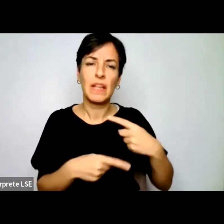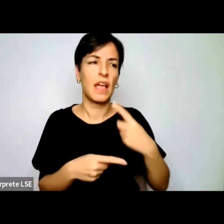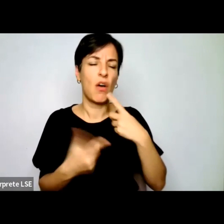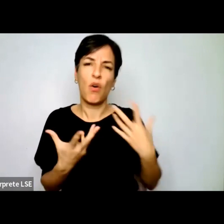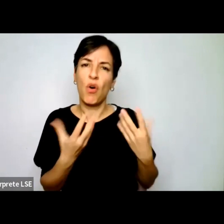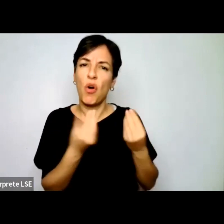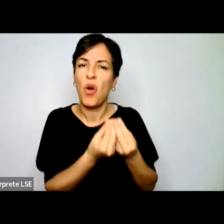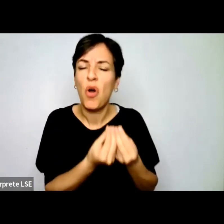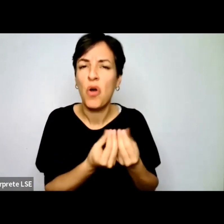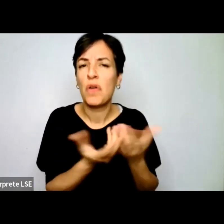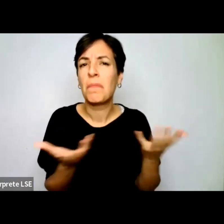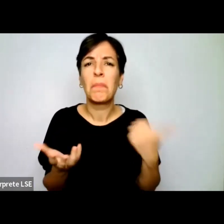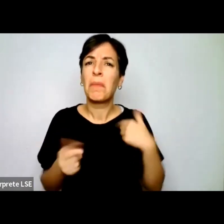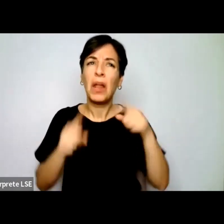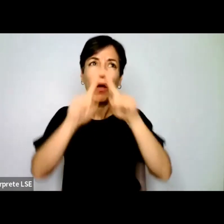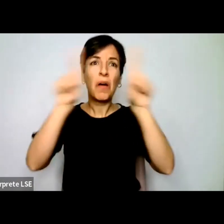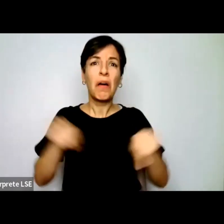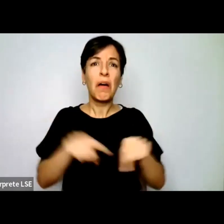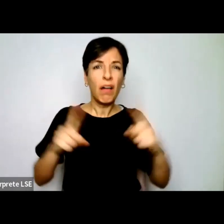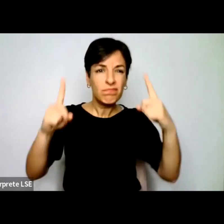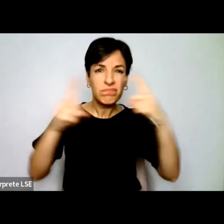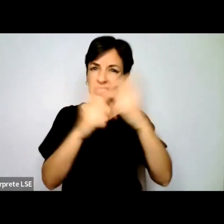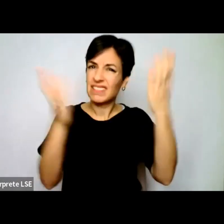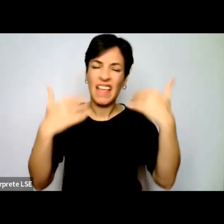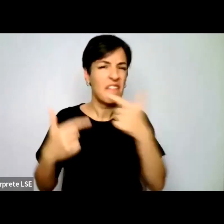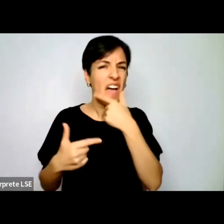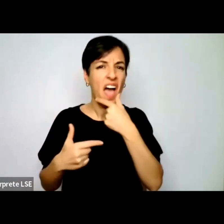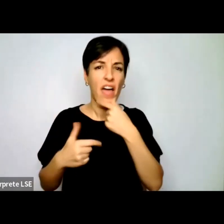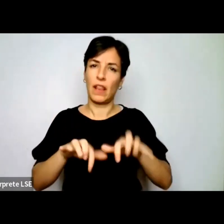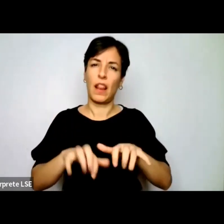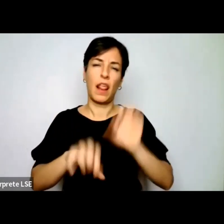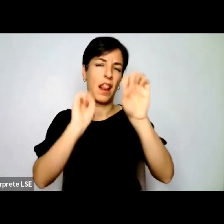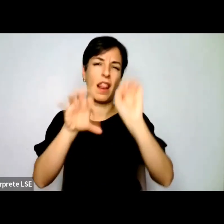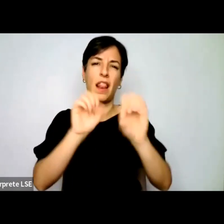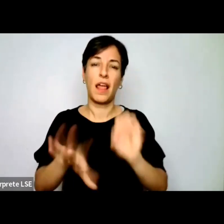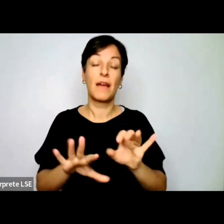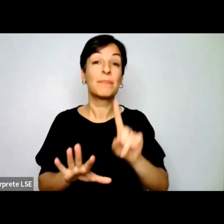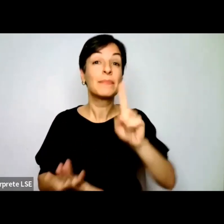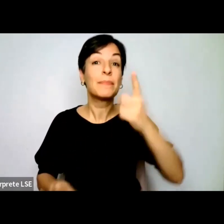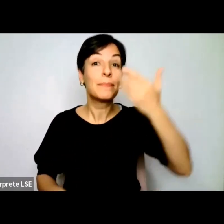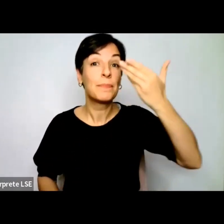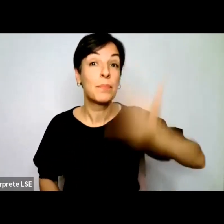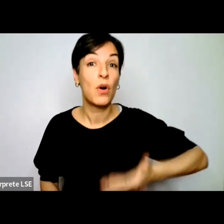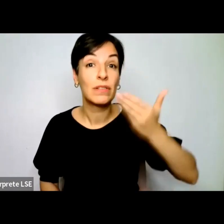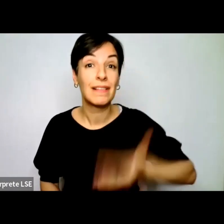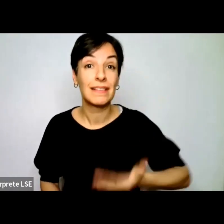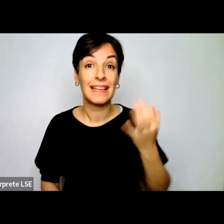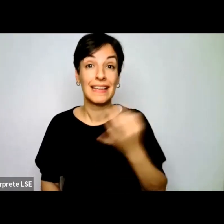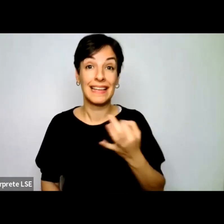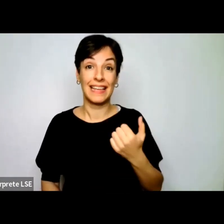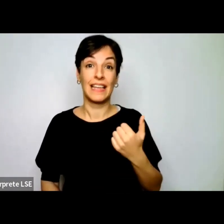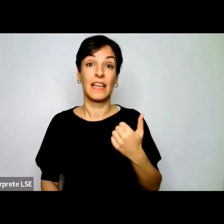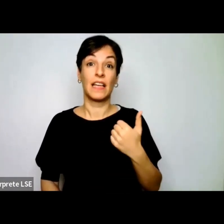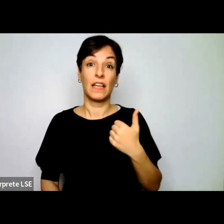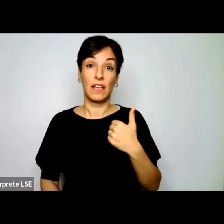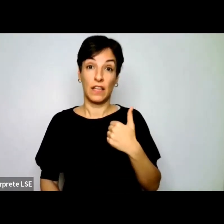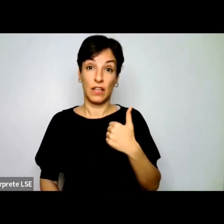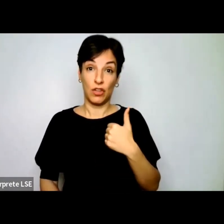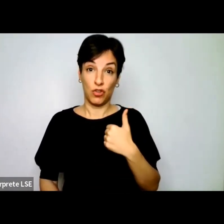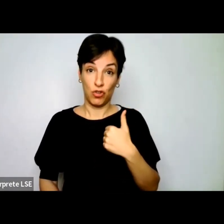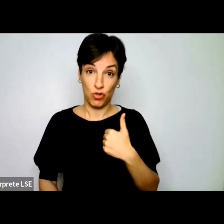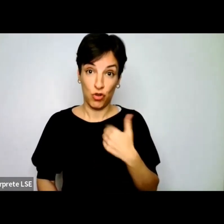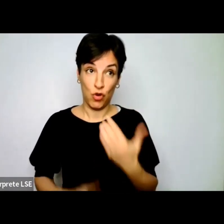muy sencillito de rellenar. Y lo que sí que es muy importante es que también os pongáis los datos de la parte solicitada o de las